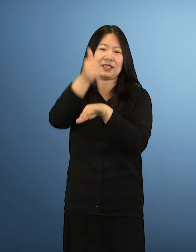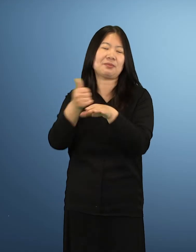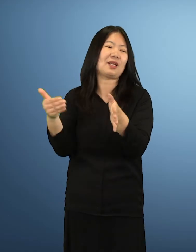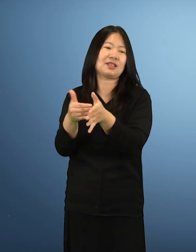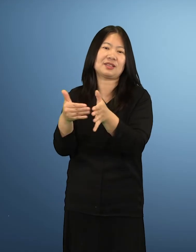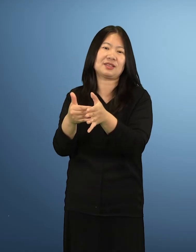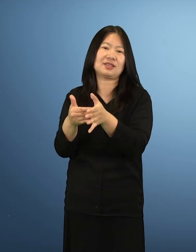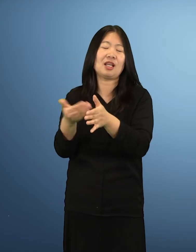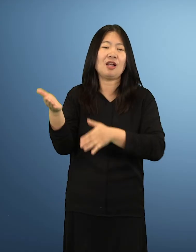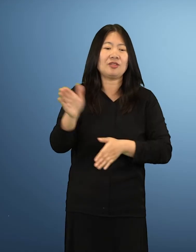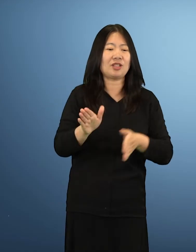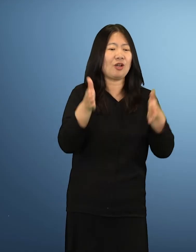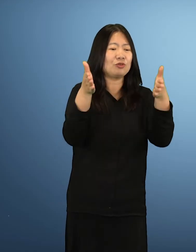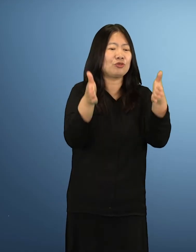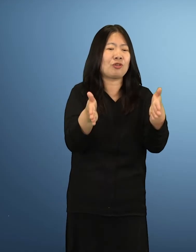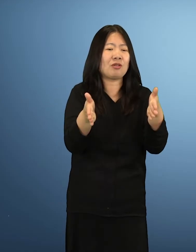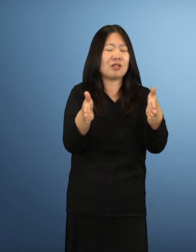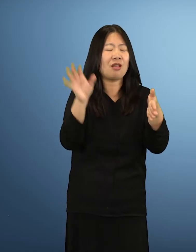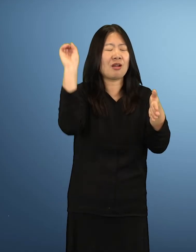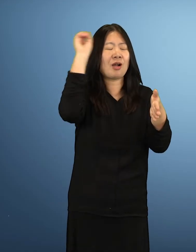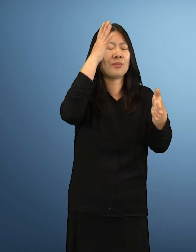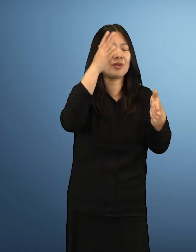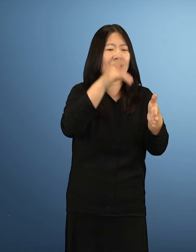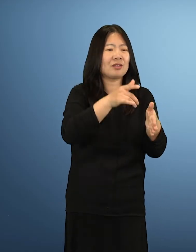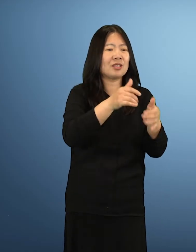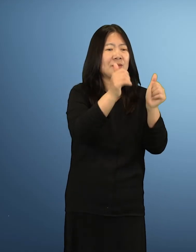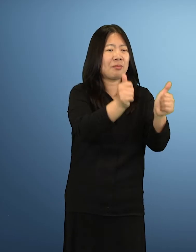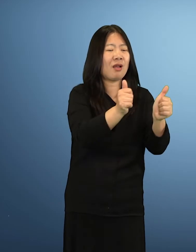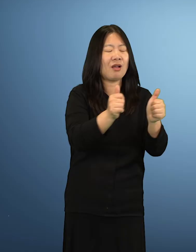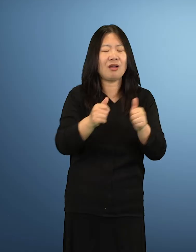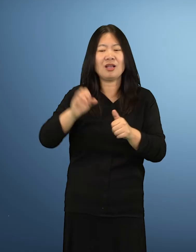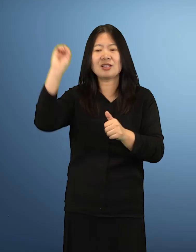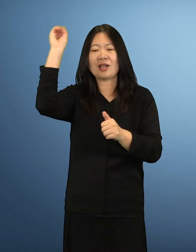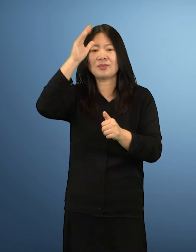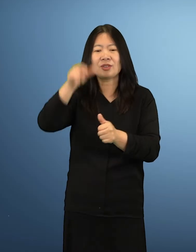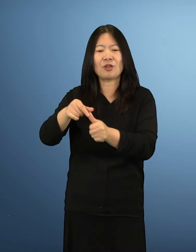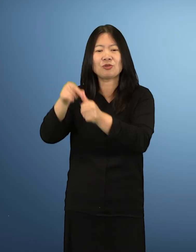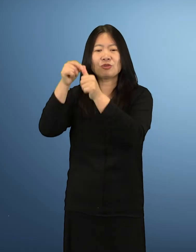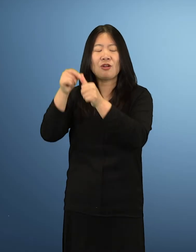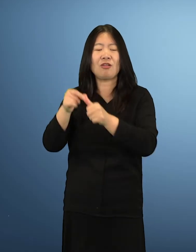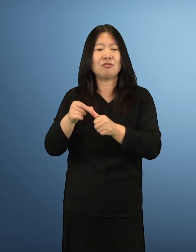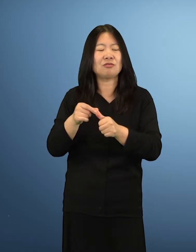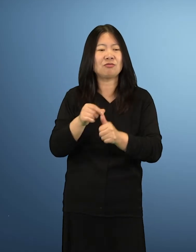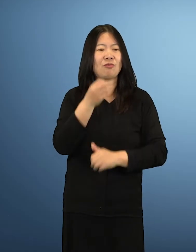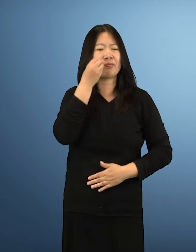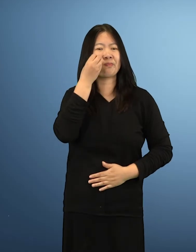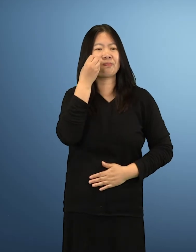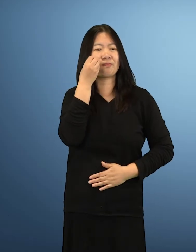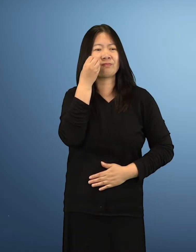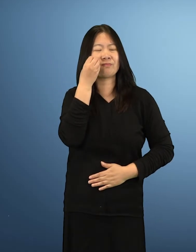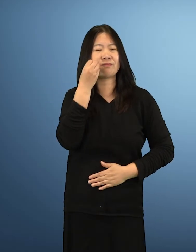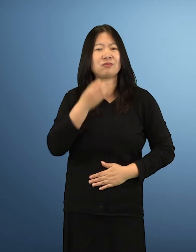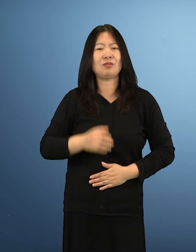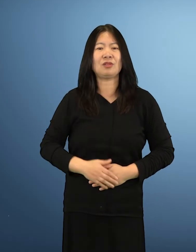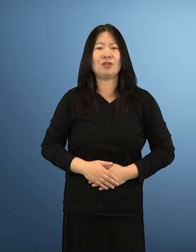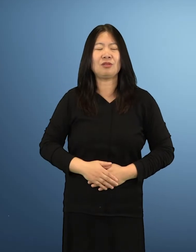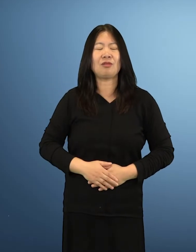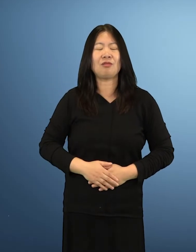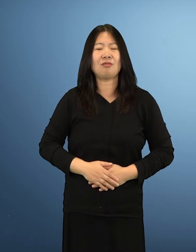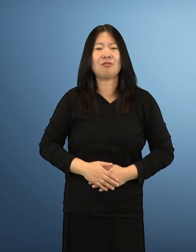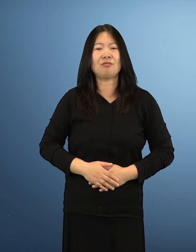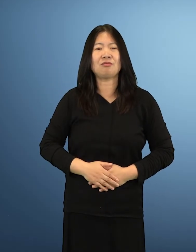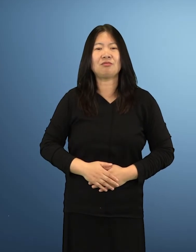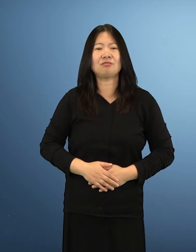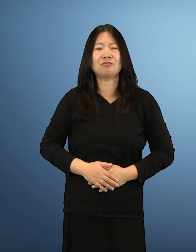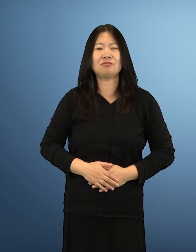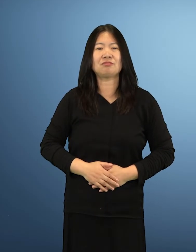그런데 이 중간에 연결고리가 없단 말이에요. 그냥 가만히 있는데 구원을 하느냐 그 말이에요.